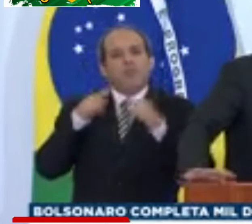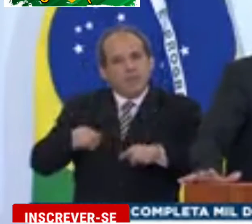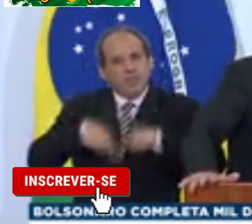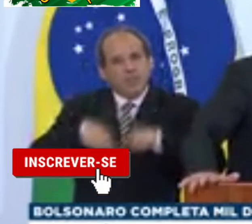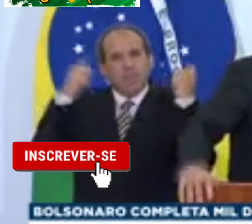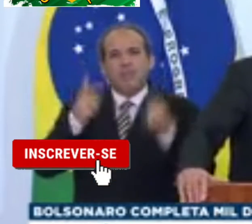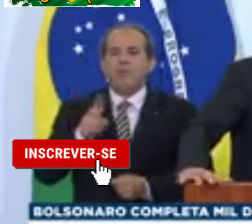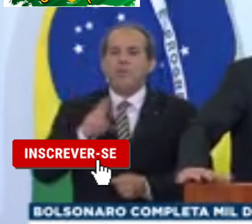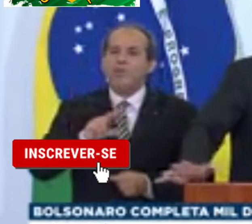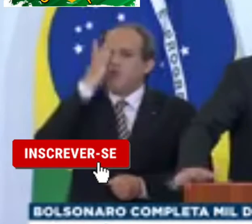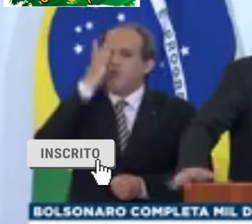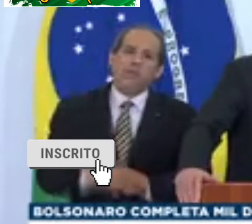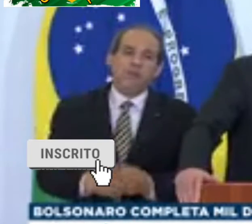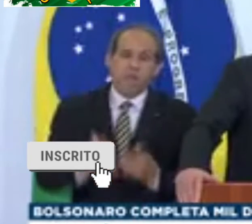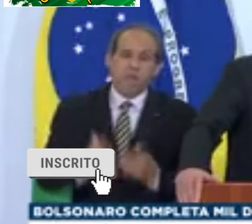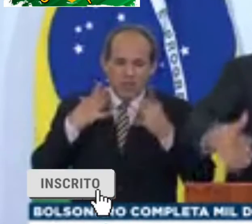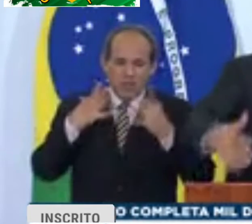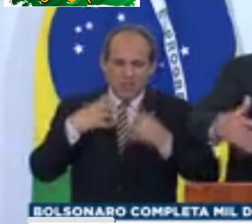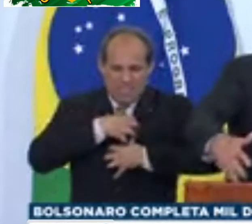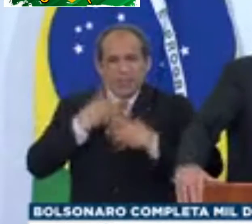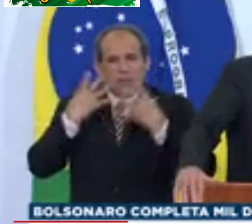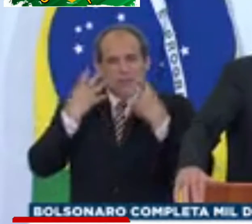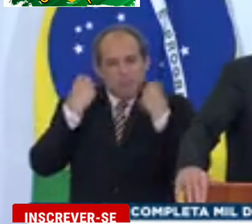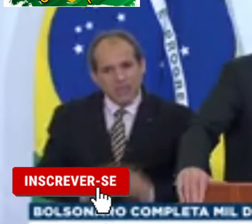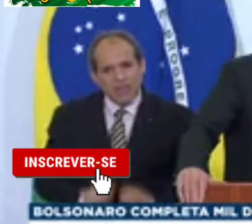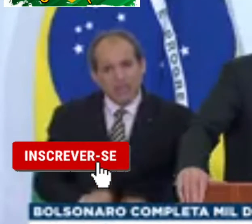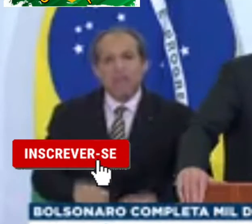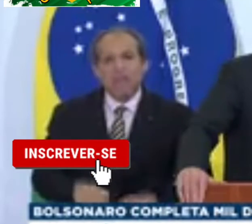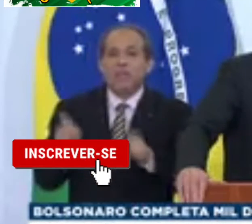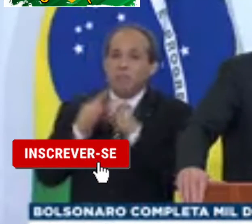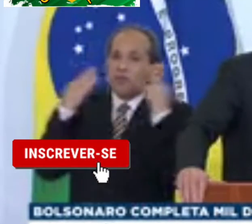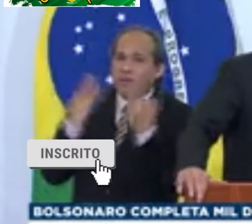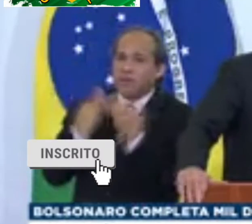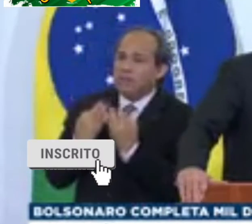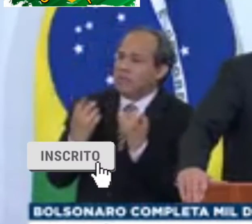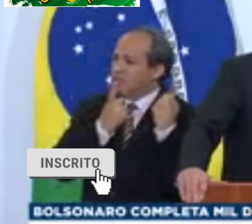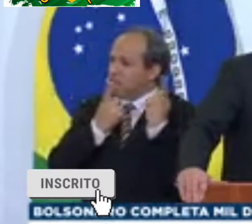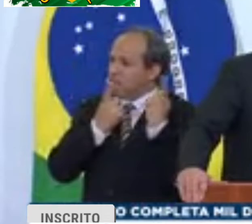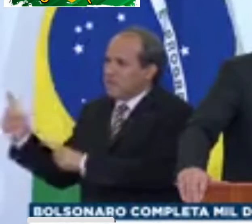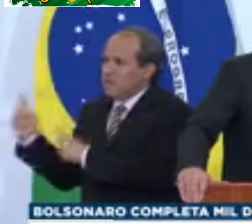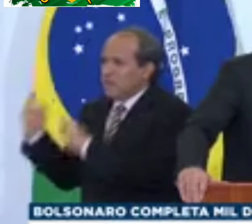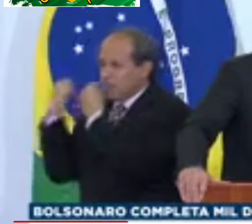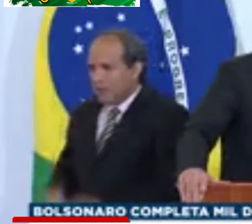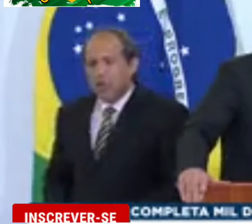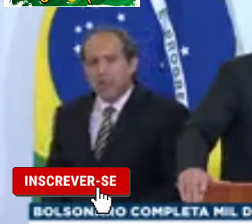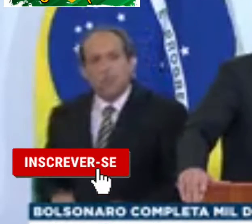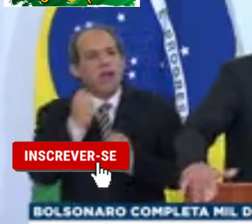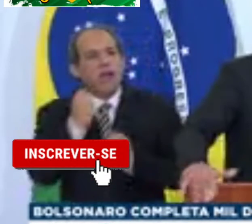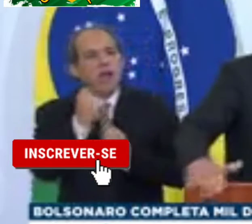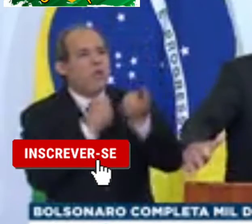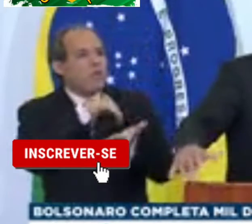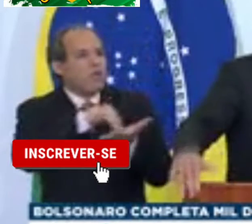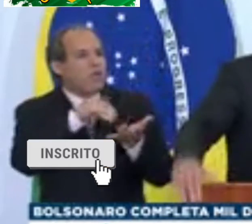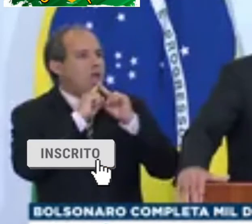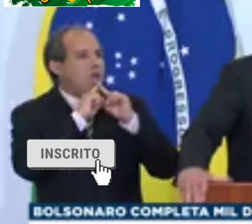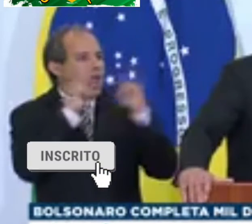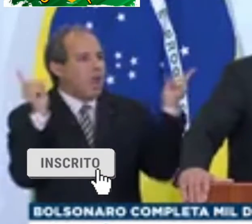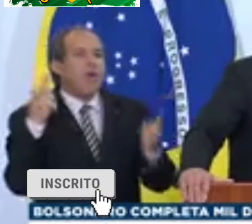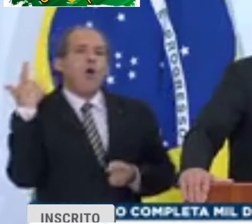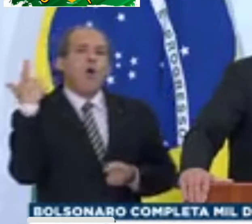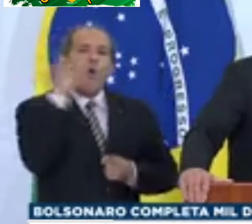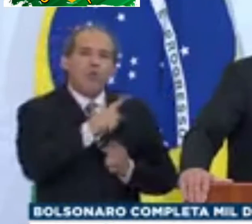Mexe comigo, tudo bem, mas quando mexe com a família, com quem está próximo da gente, quando chega secretário reclamando, mais um